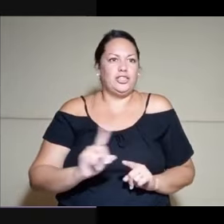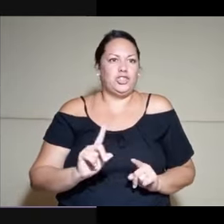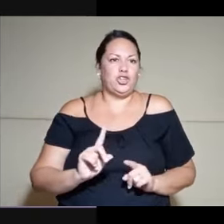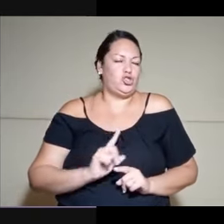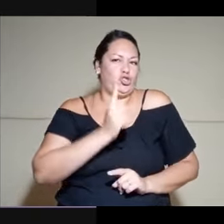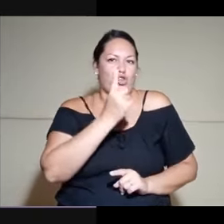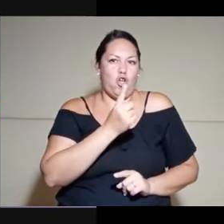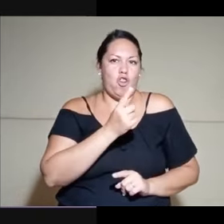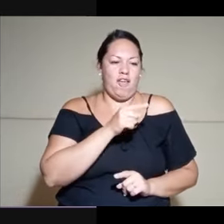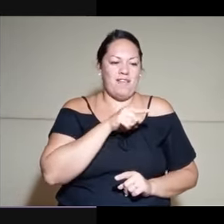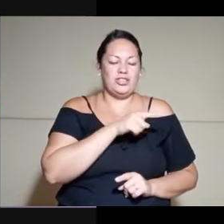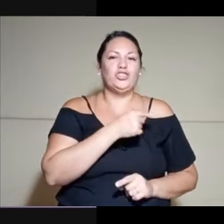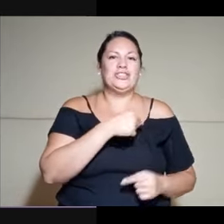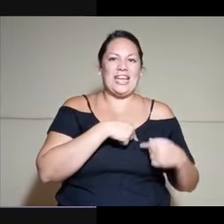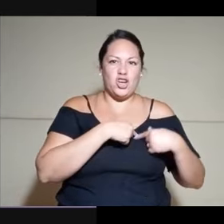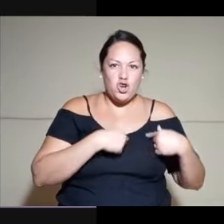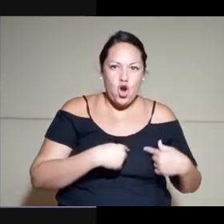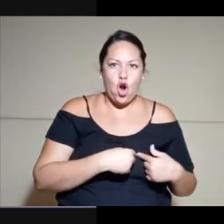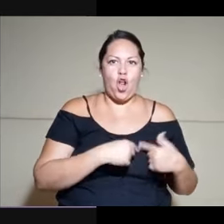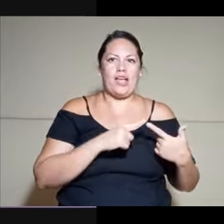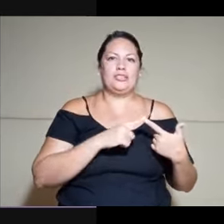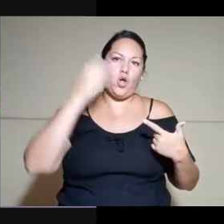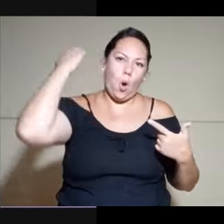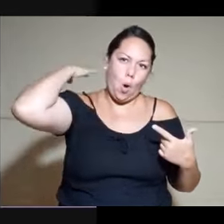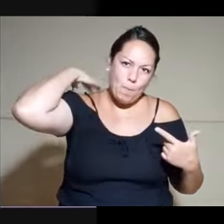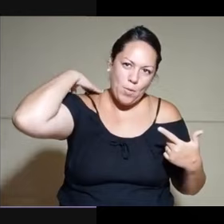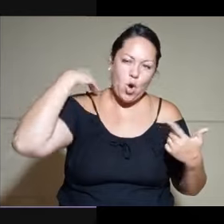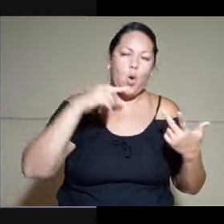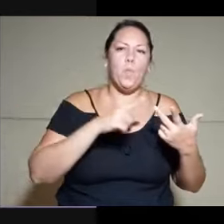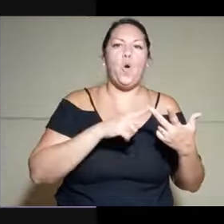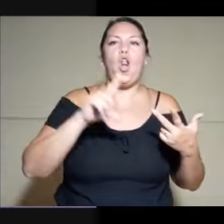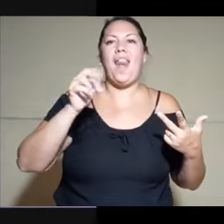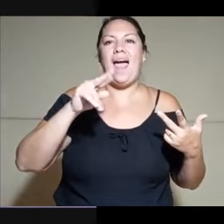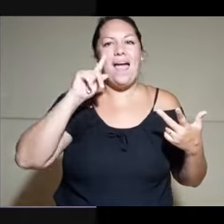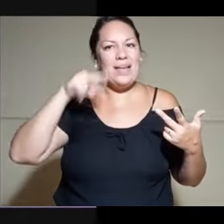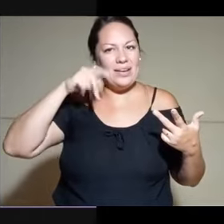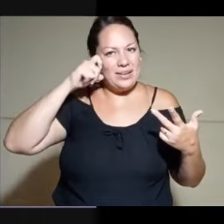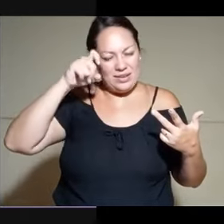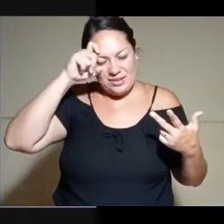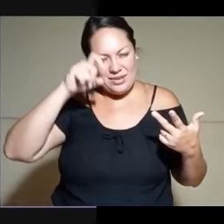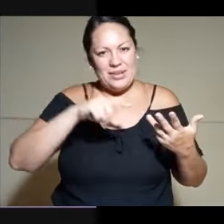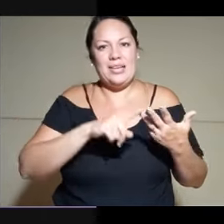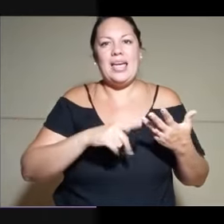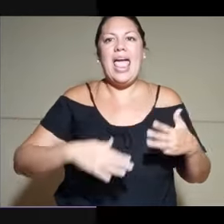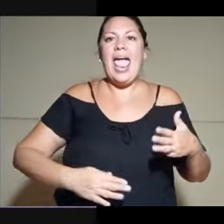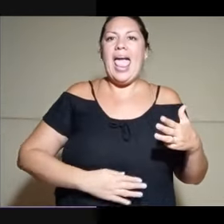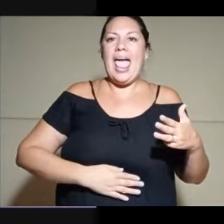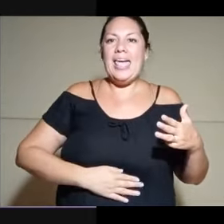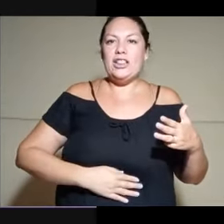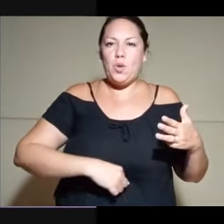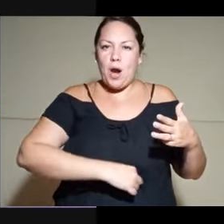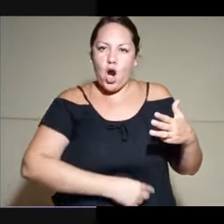son voluntarias, son involuntarias. Entonces este es el nervio que inerva el corazón,